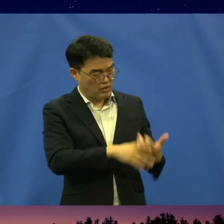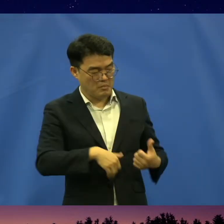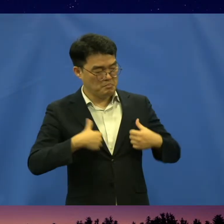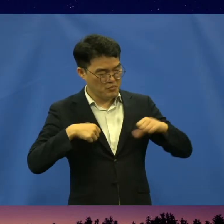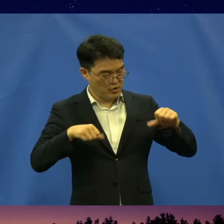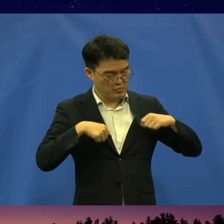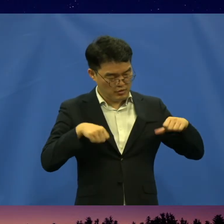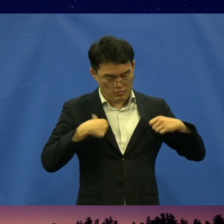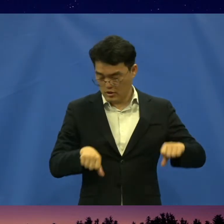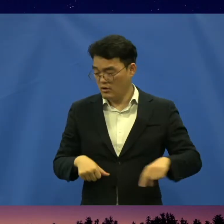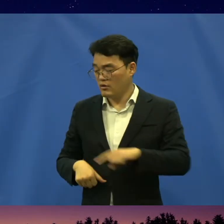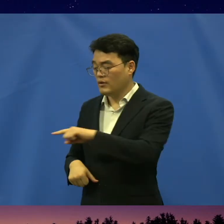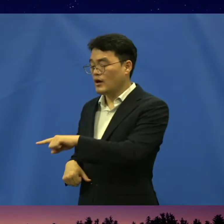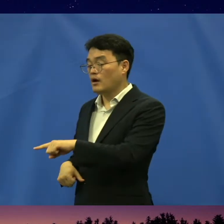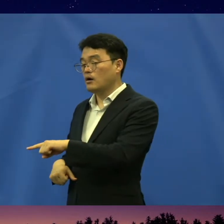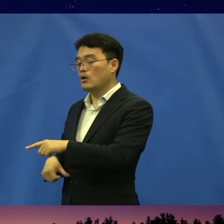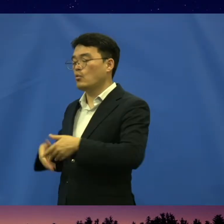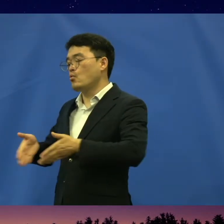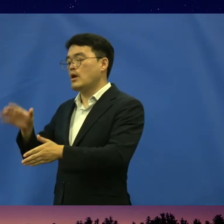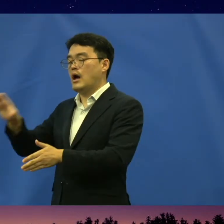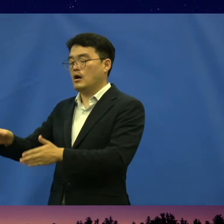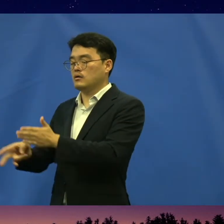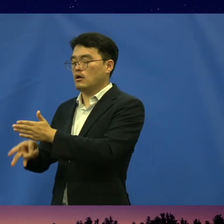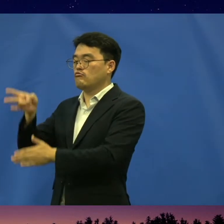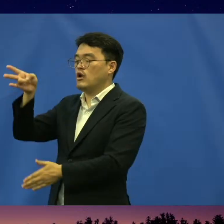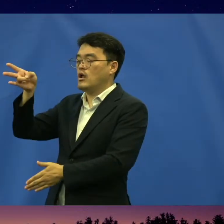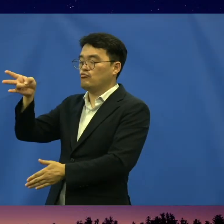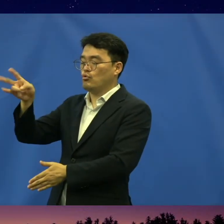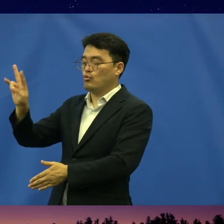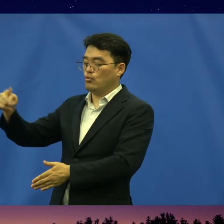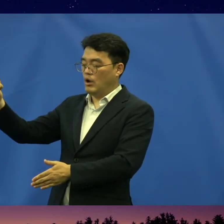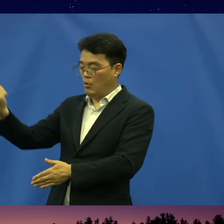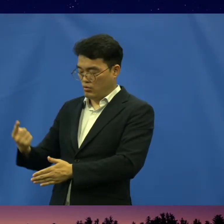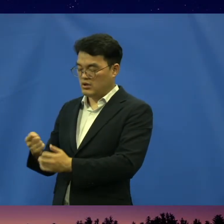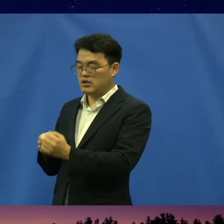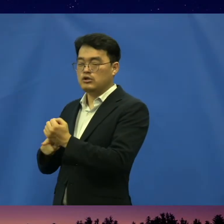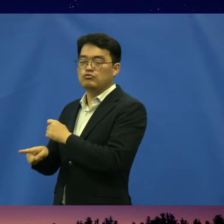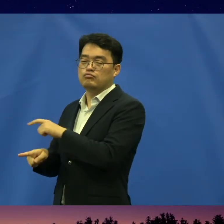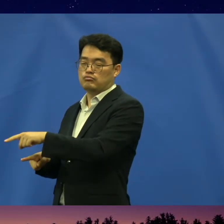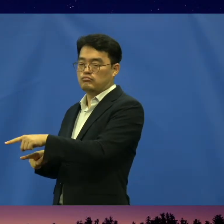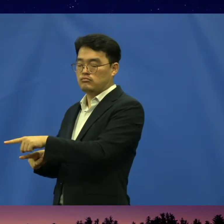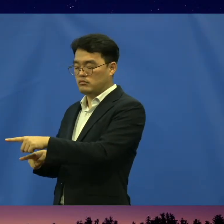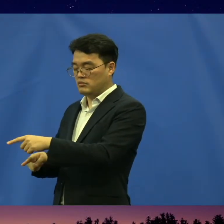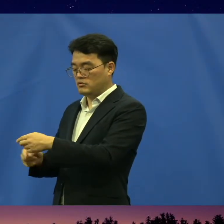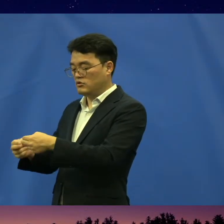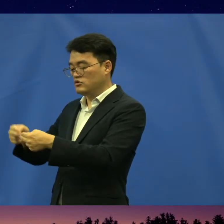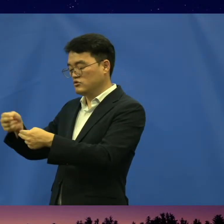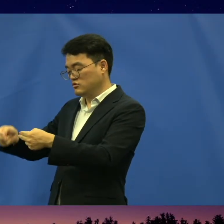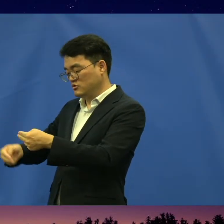예루살렘을 돌아온 이유예요. 성도 여러분, 삶이 산만한 사람들이 있어요.